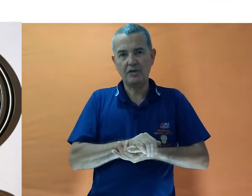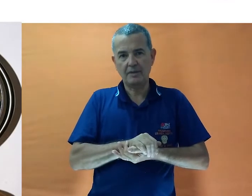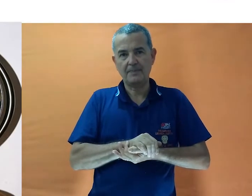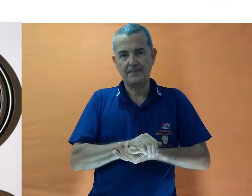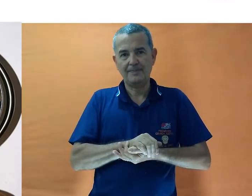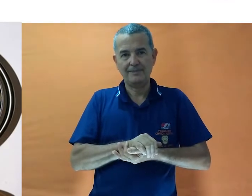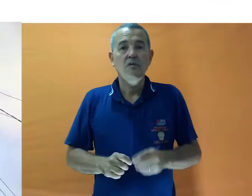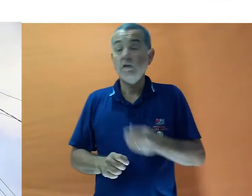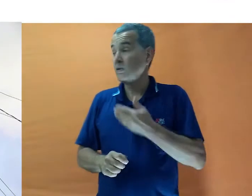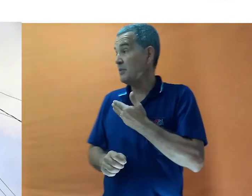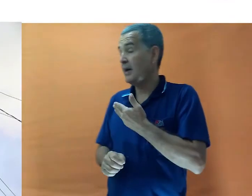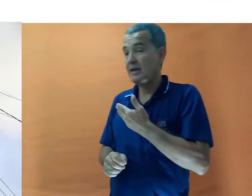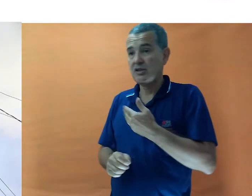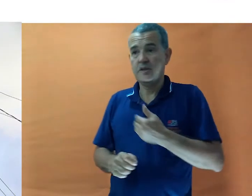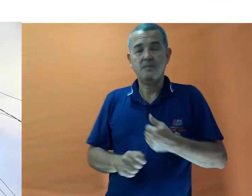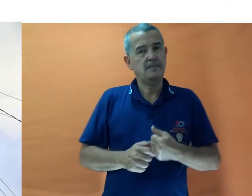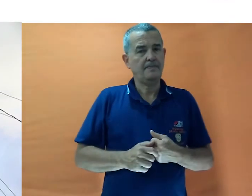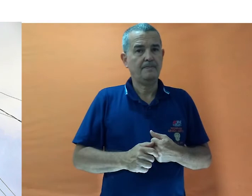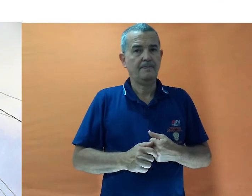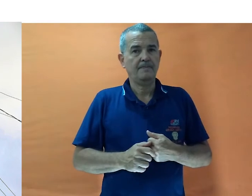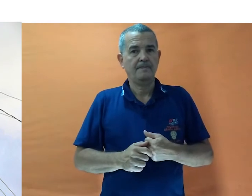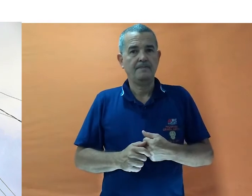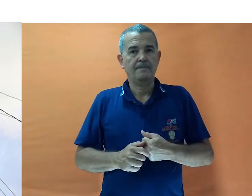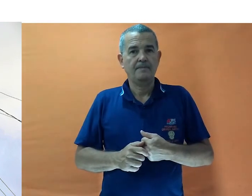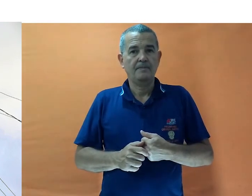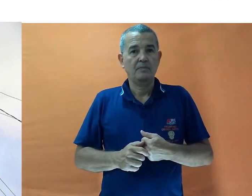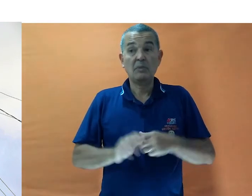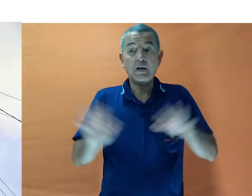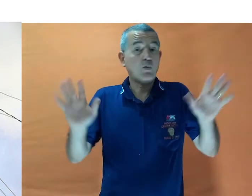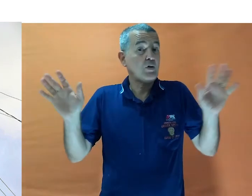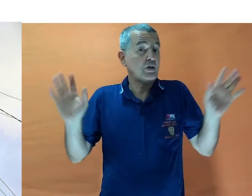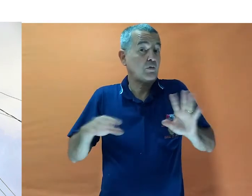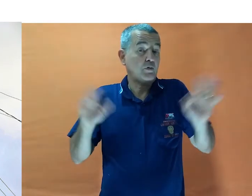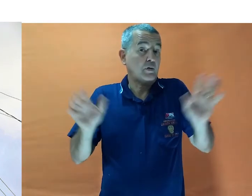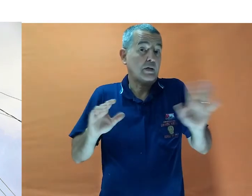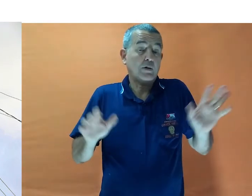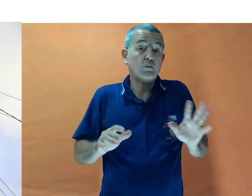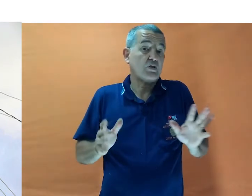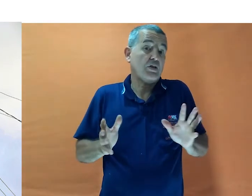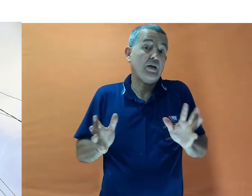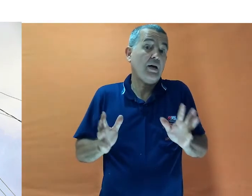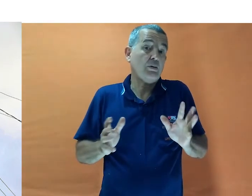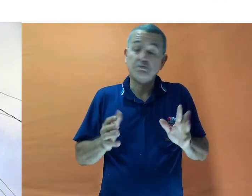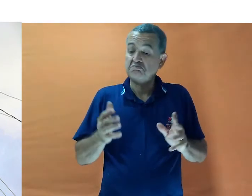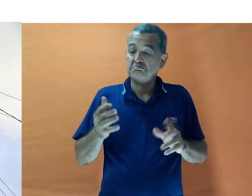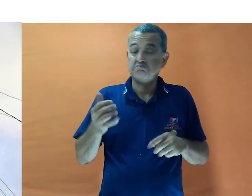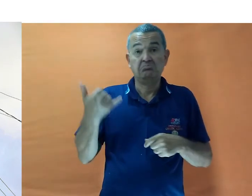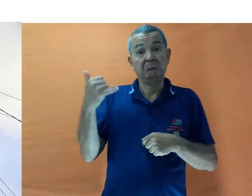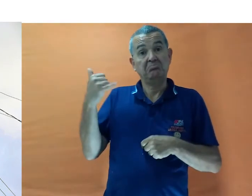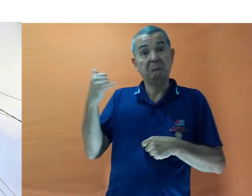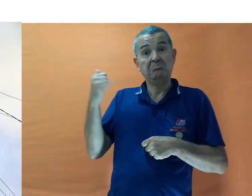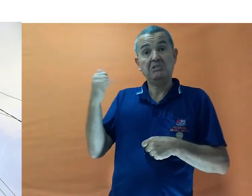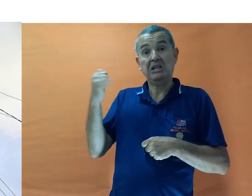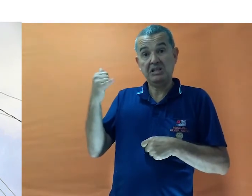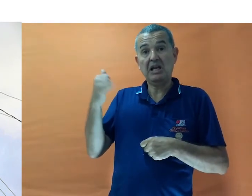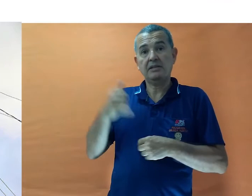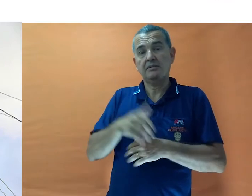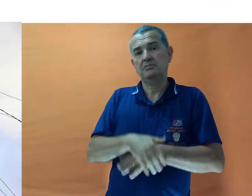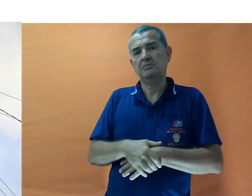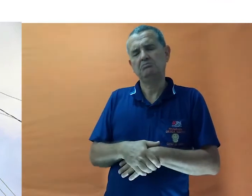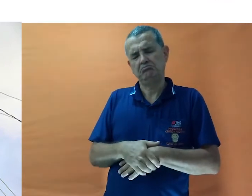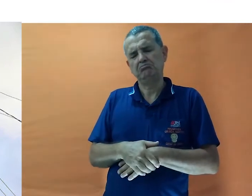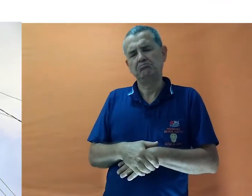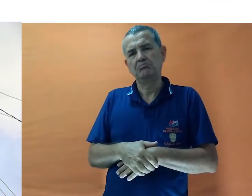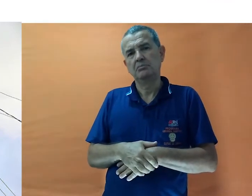geografia. Vejam a imagem. Primeira coisa que eu vou dar como sinal,